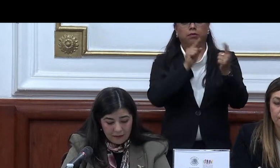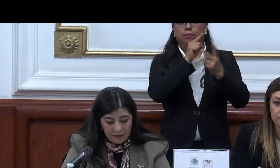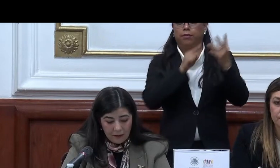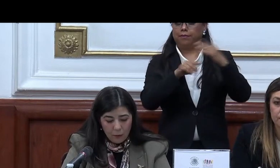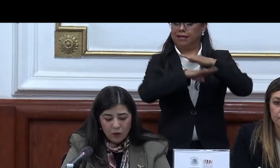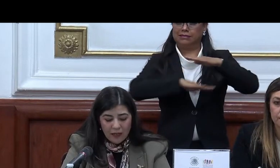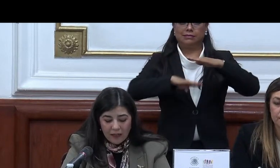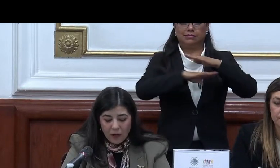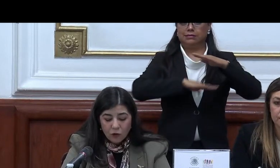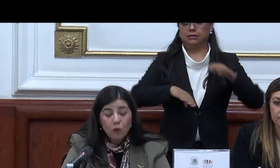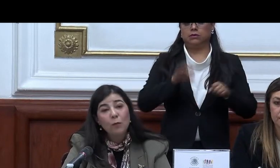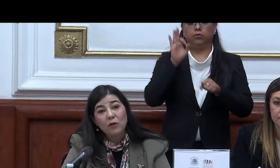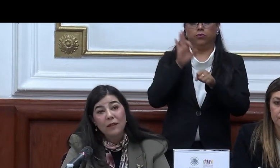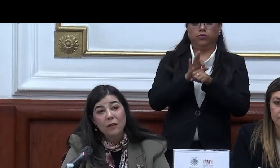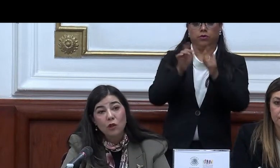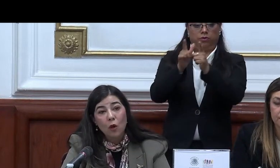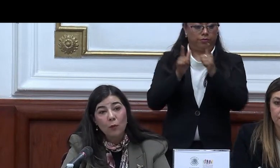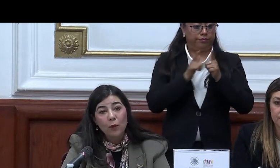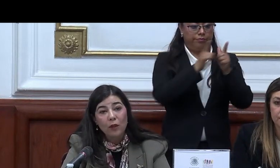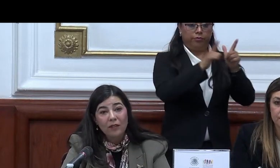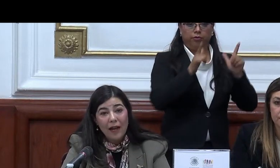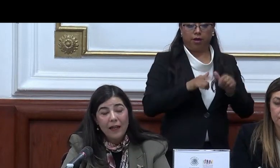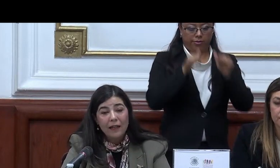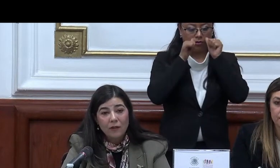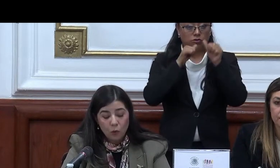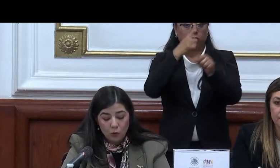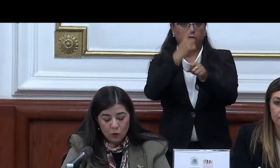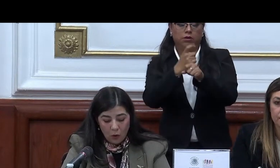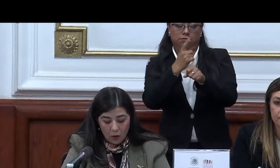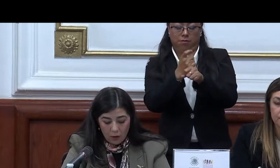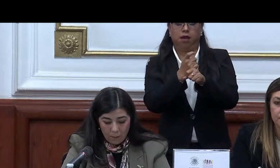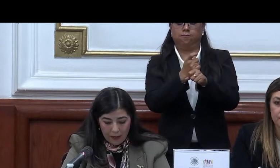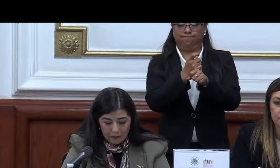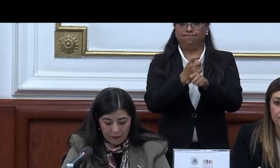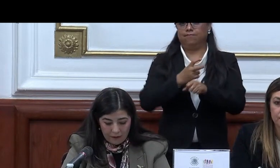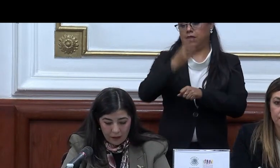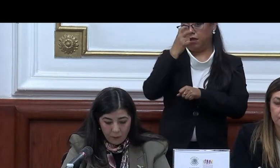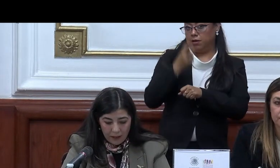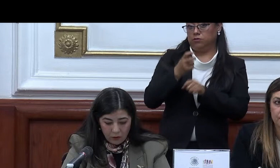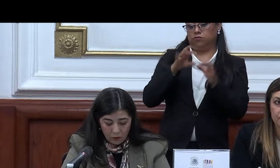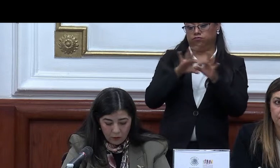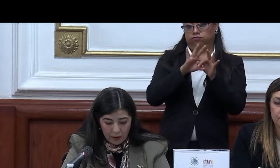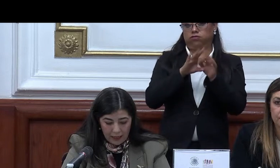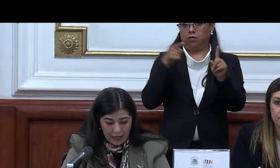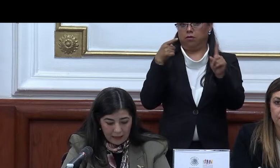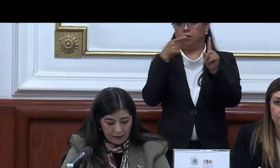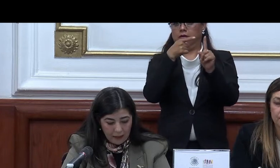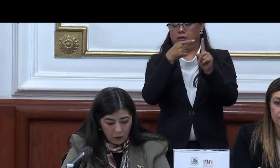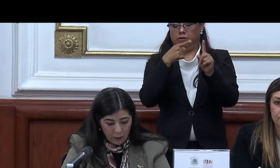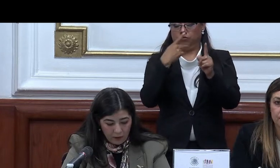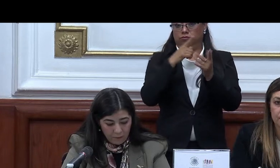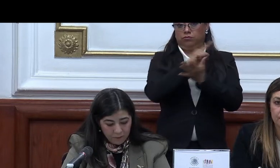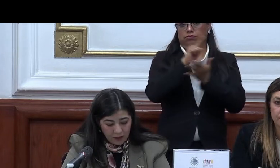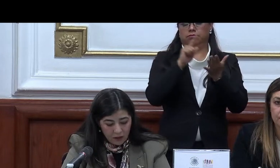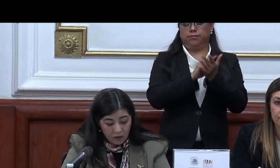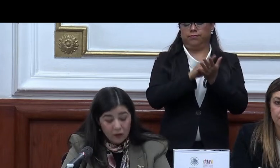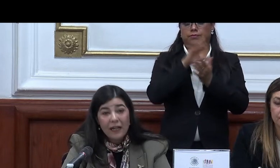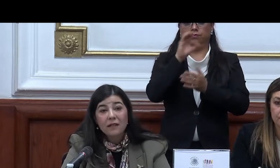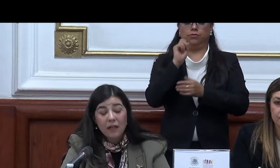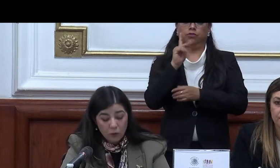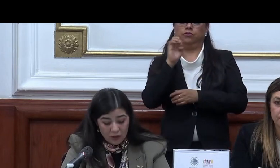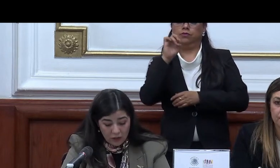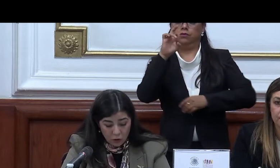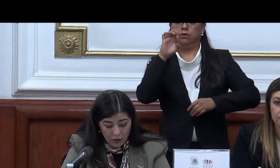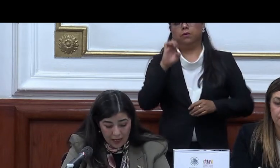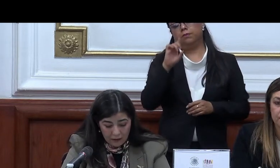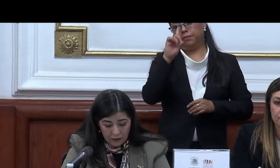fundamentales, protegen a los grupos de atención prioritaria, que es justo parte del objeto legal del COPRED. Fortalecen